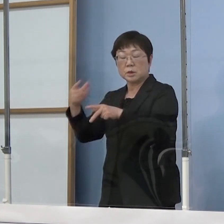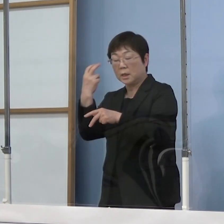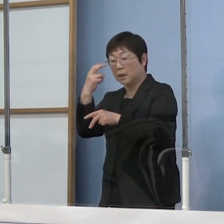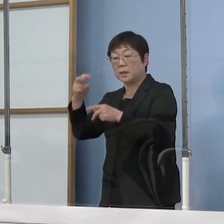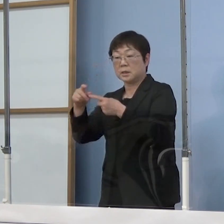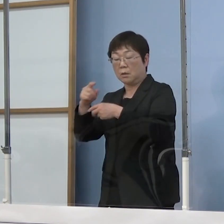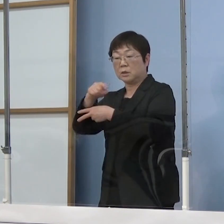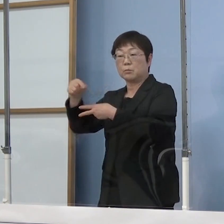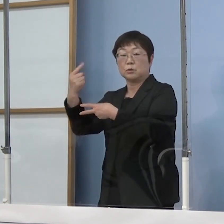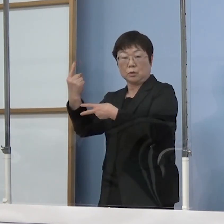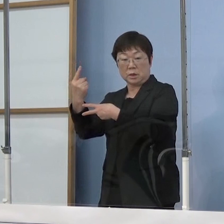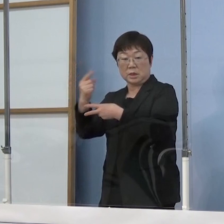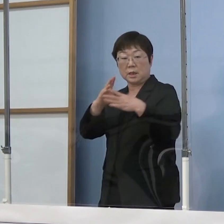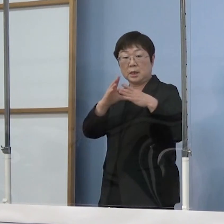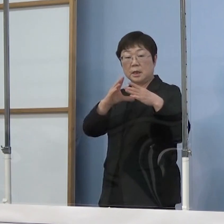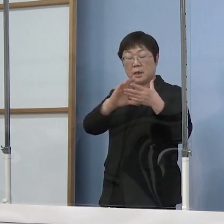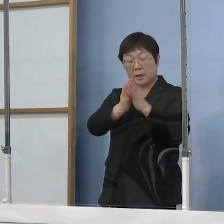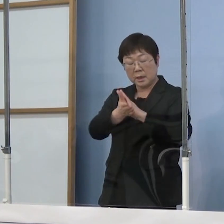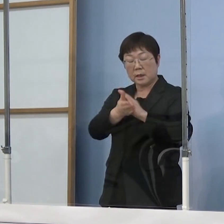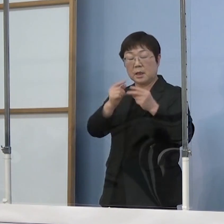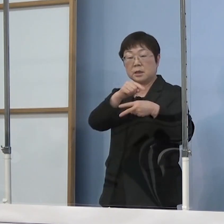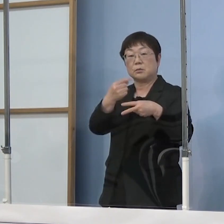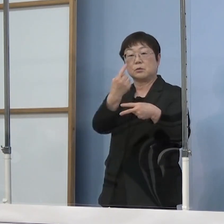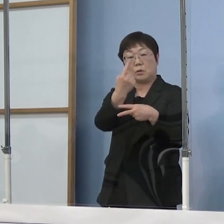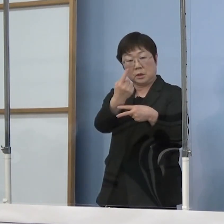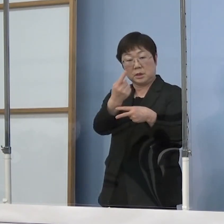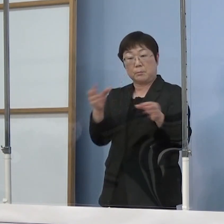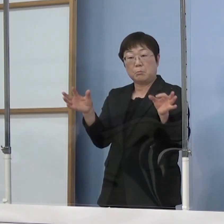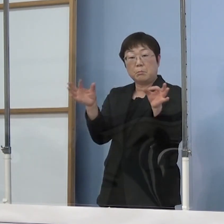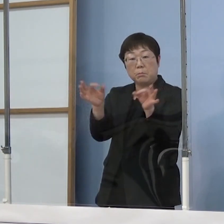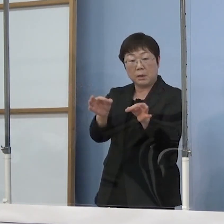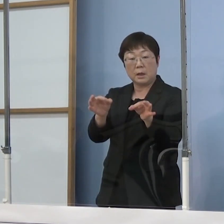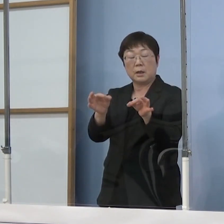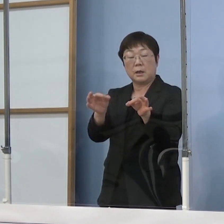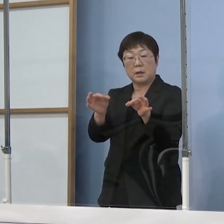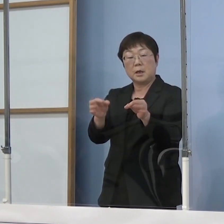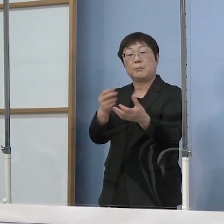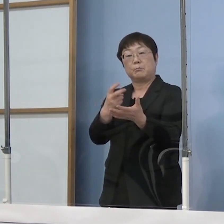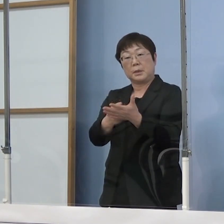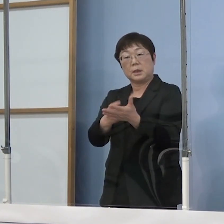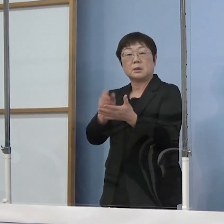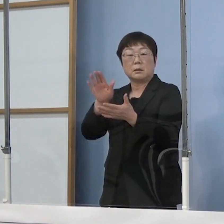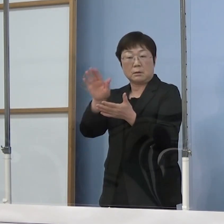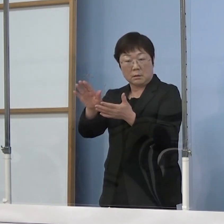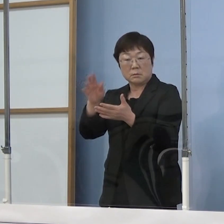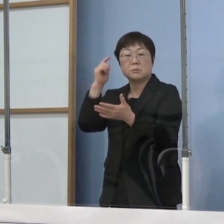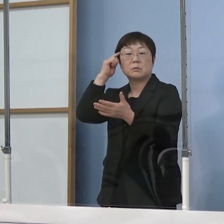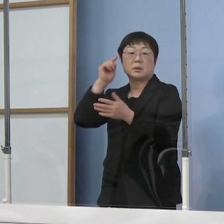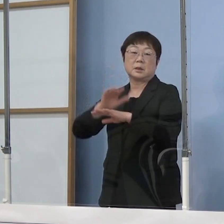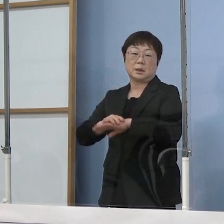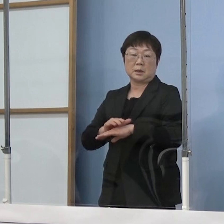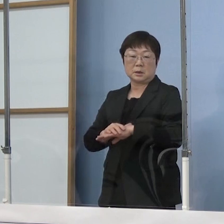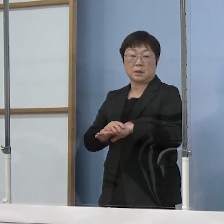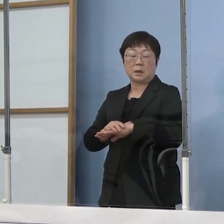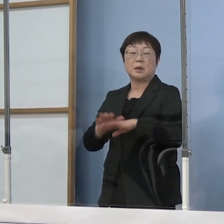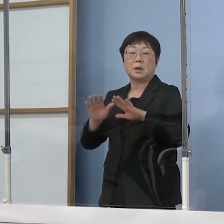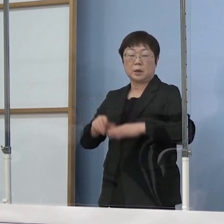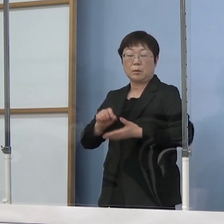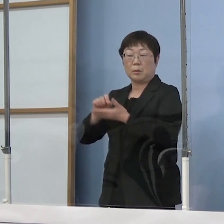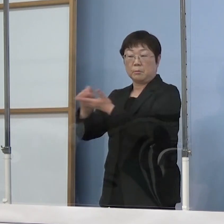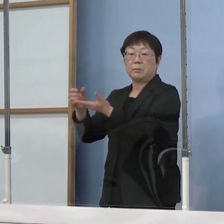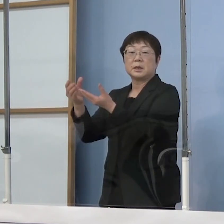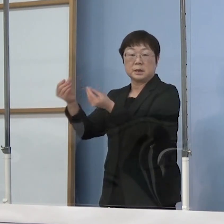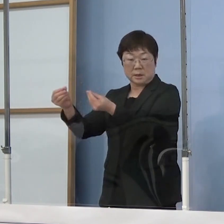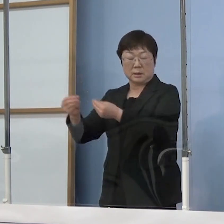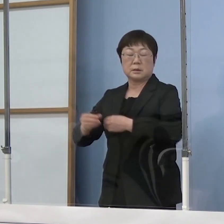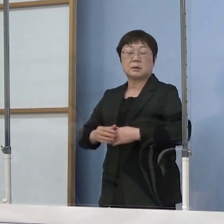の1、都道府県が2分の1、まあ、そうしたものを導入すべきじゃないだろうかと、まあ、こうした点も今日提言をさせ